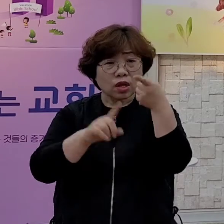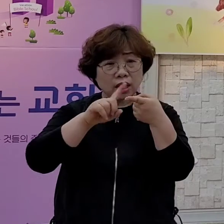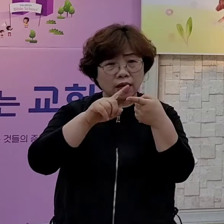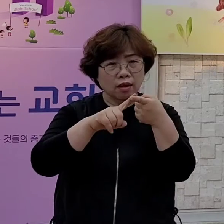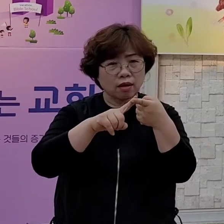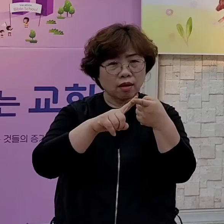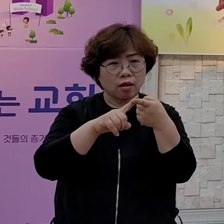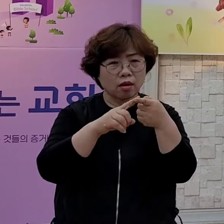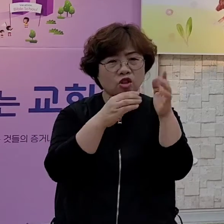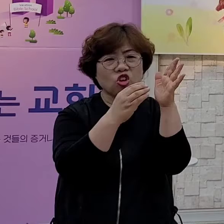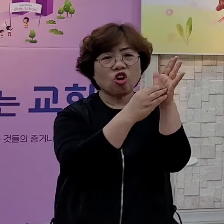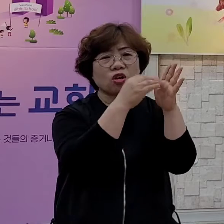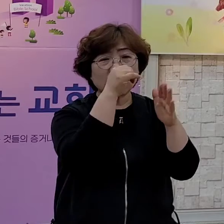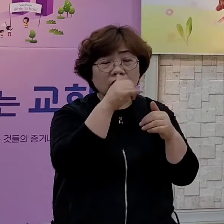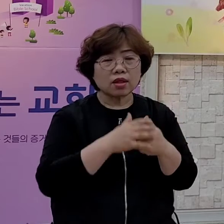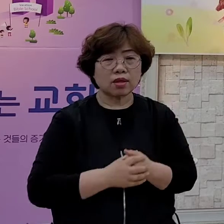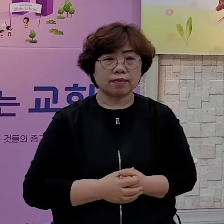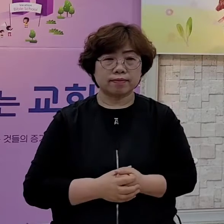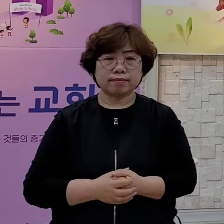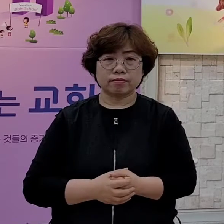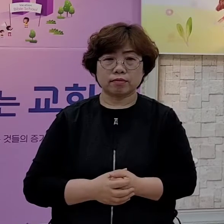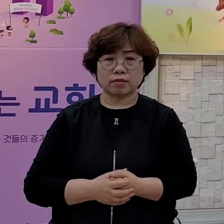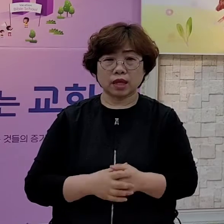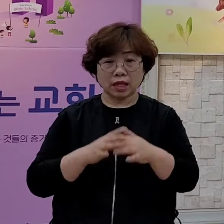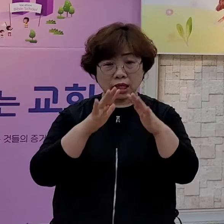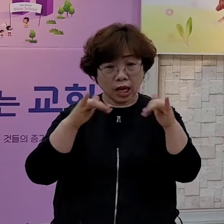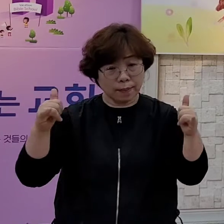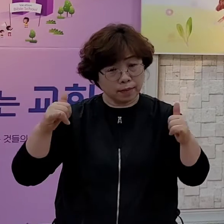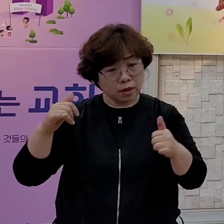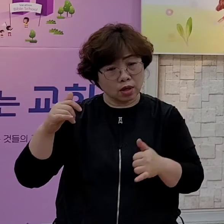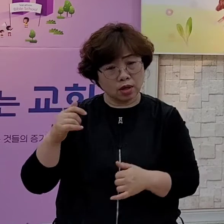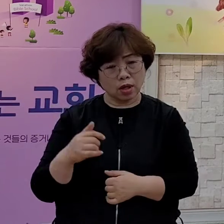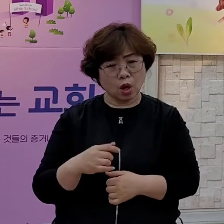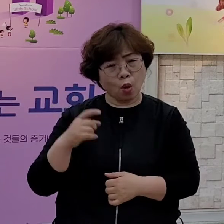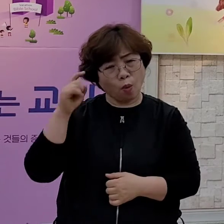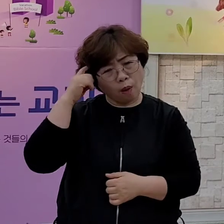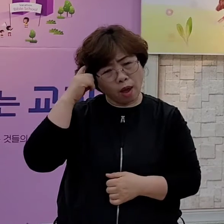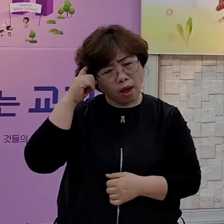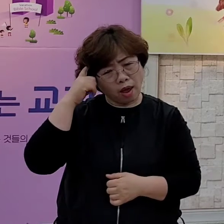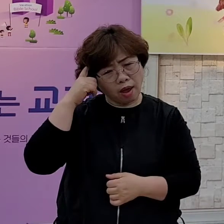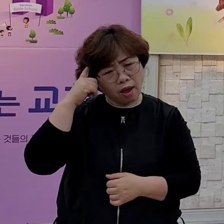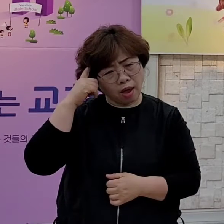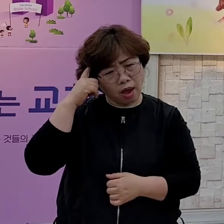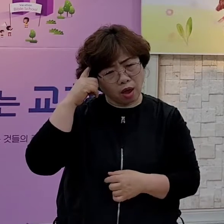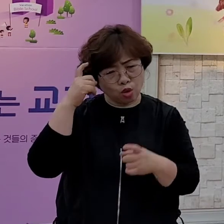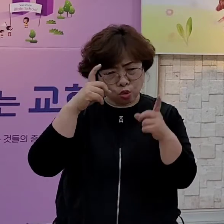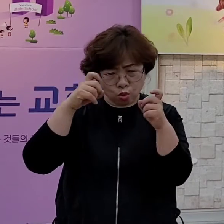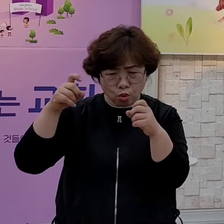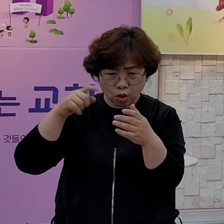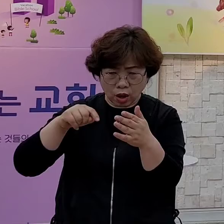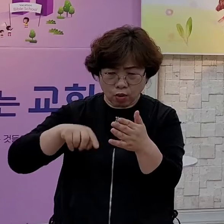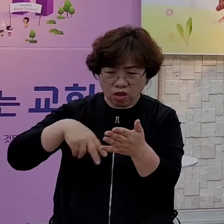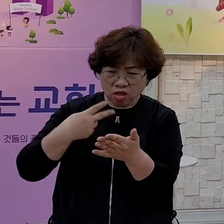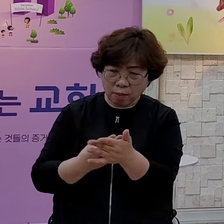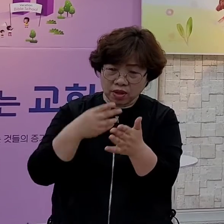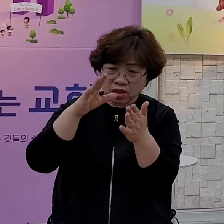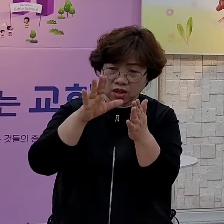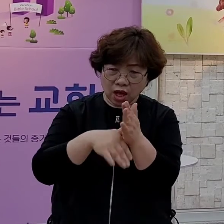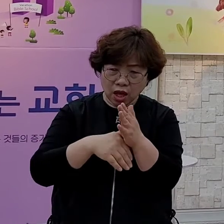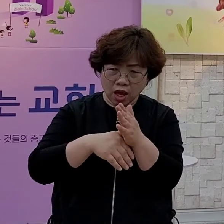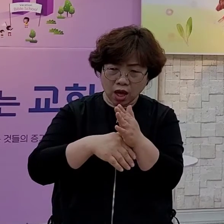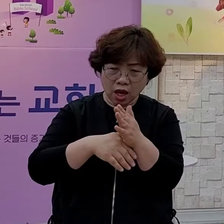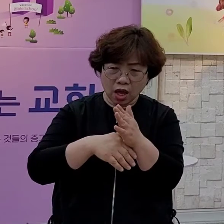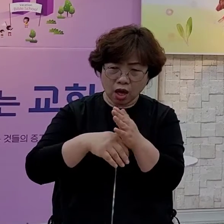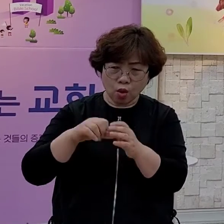무슨 말인지 한번 잘 보세요. 왜 사람들은 유혹에 넘어지고 나서 그 원인을